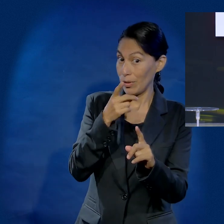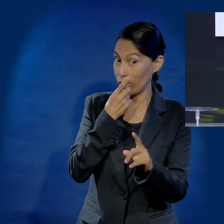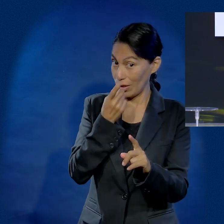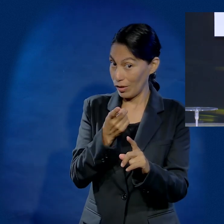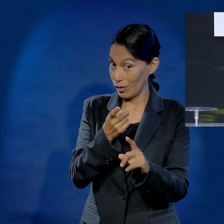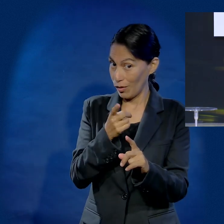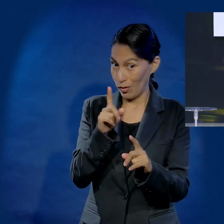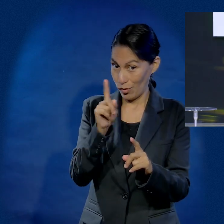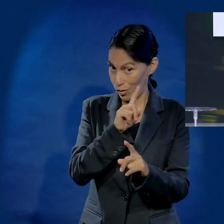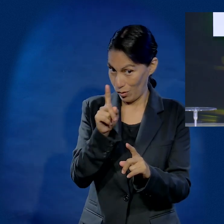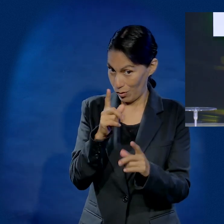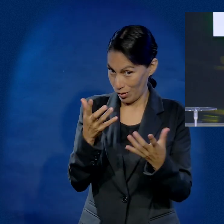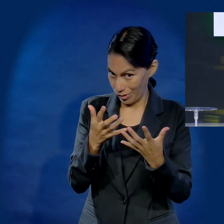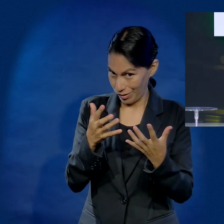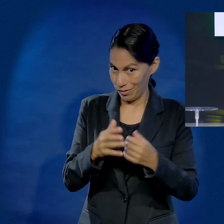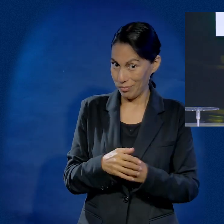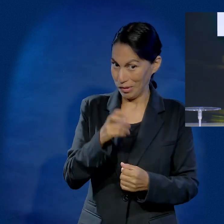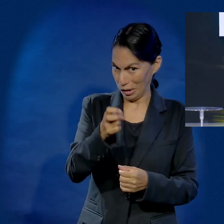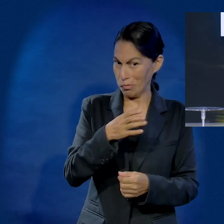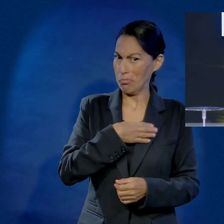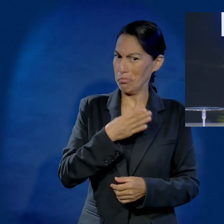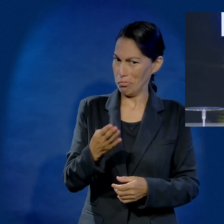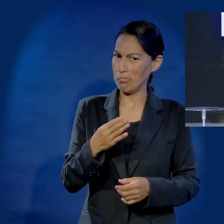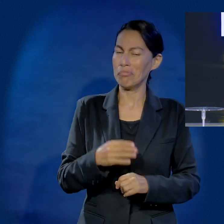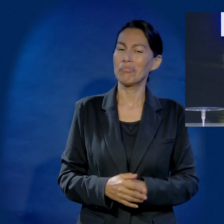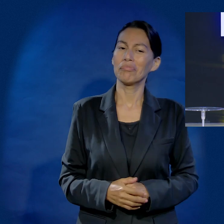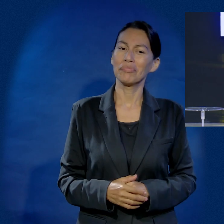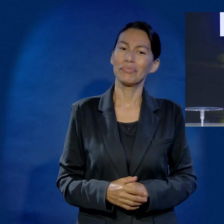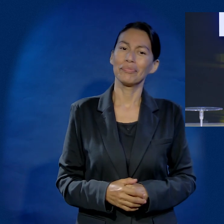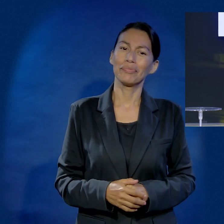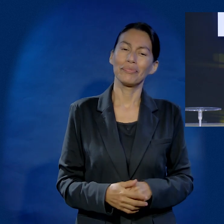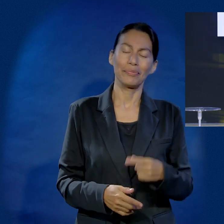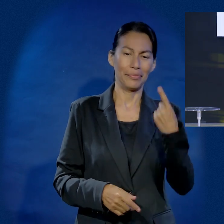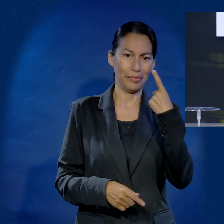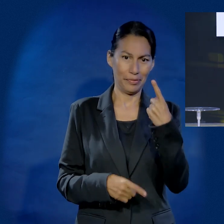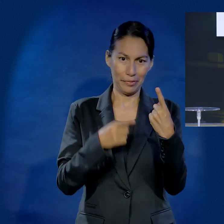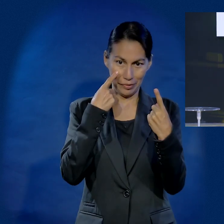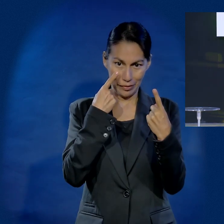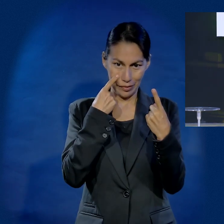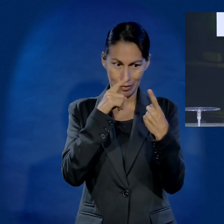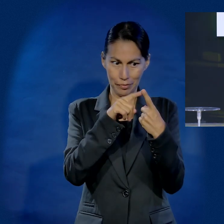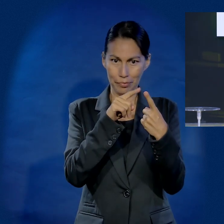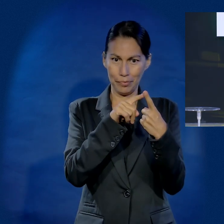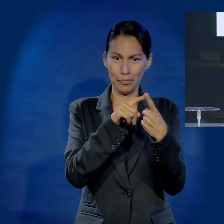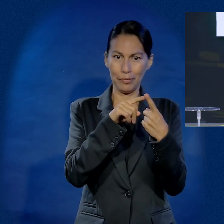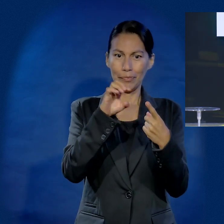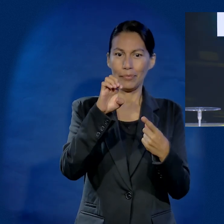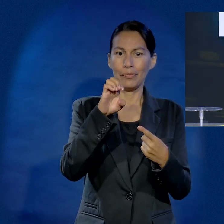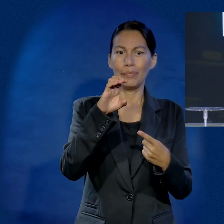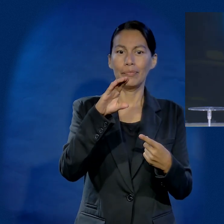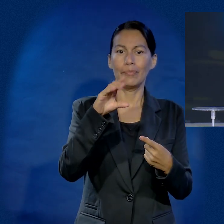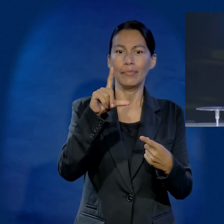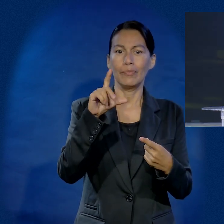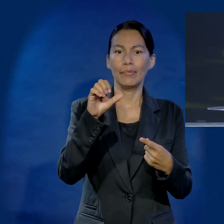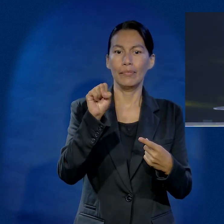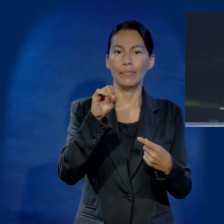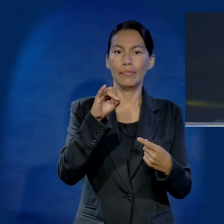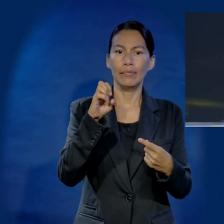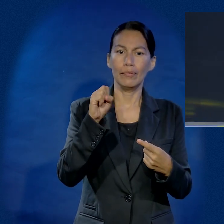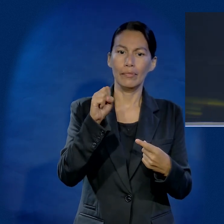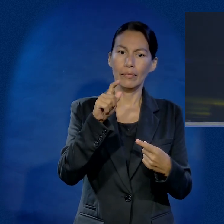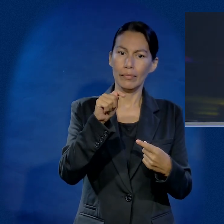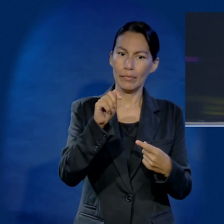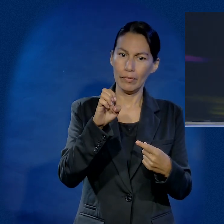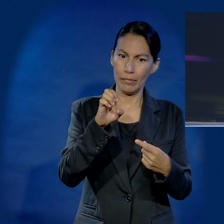hacer. Que ya es ganancia, no te quejes. Primero, fíjate lo que dice la Escritura, Eclesiastés